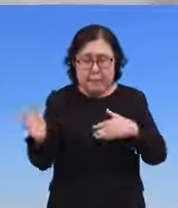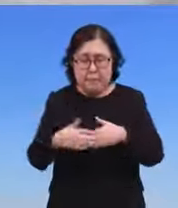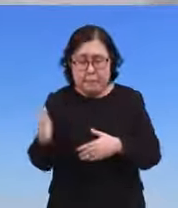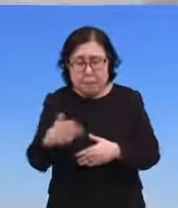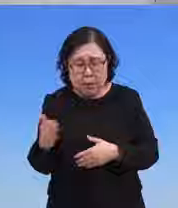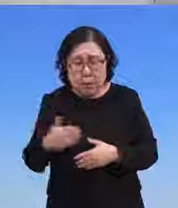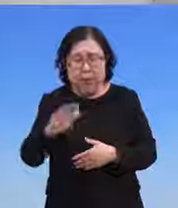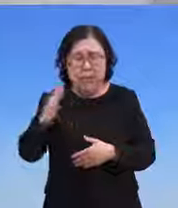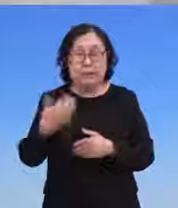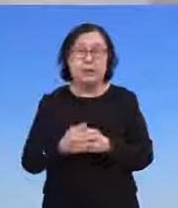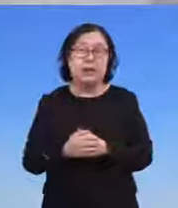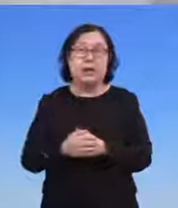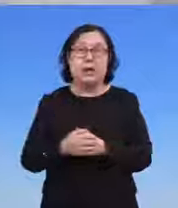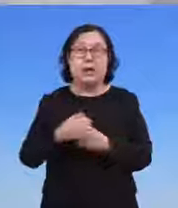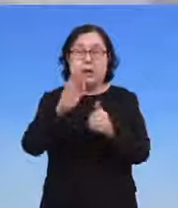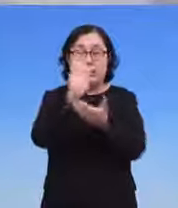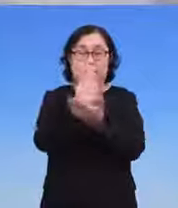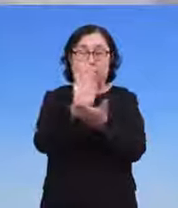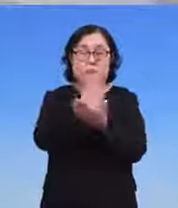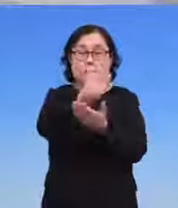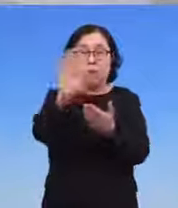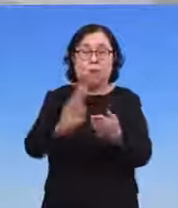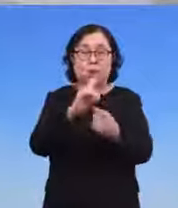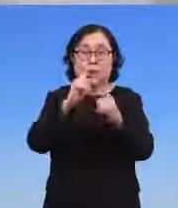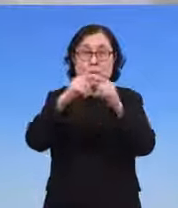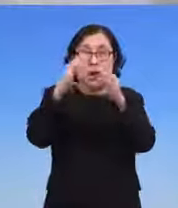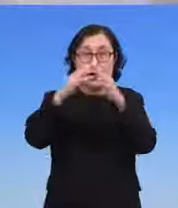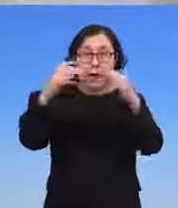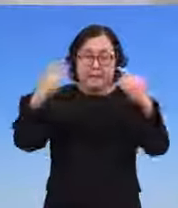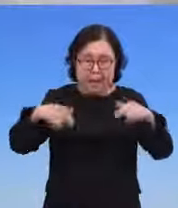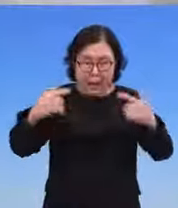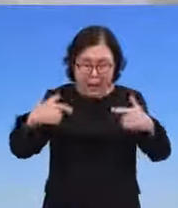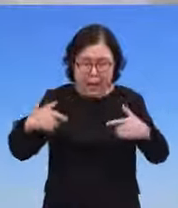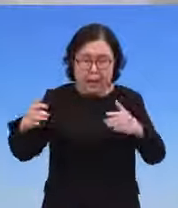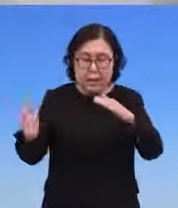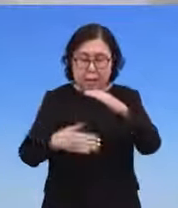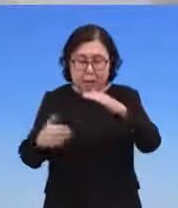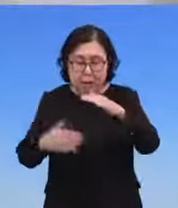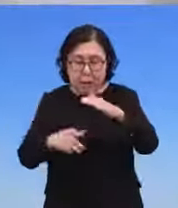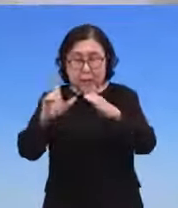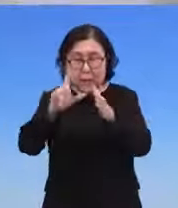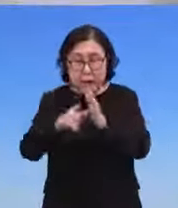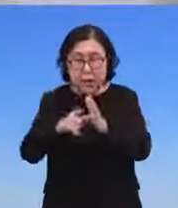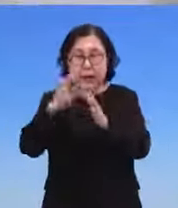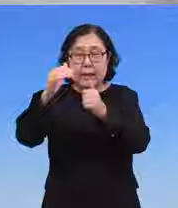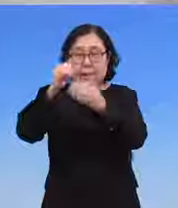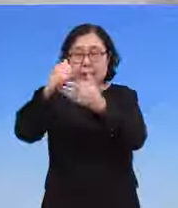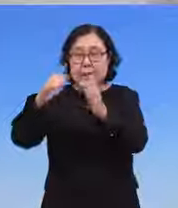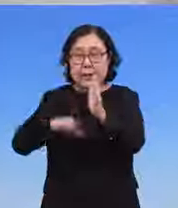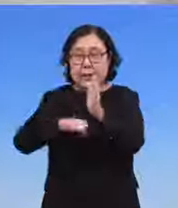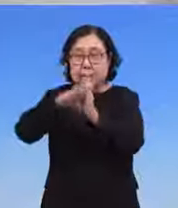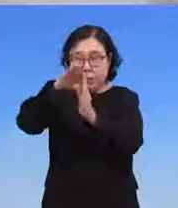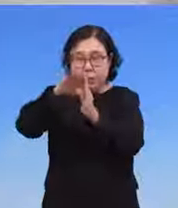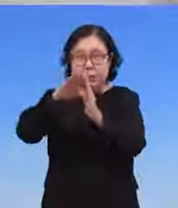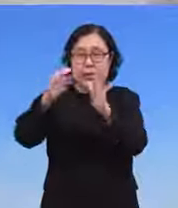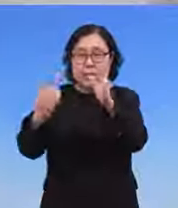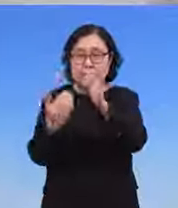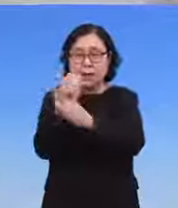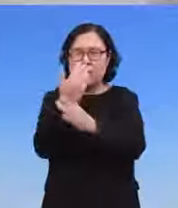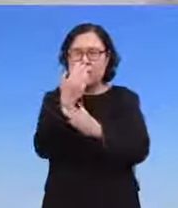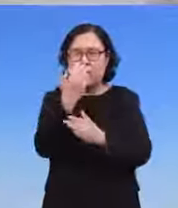분당 우리 교회가 날마다 비워질 때 여기에 하나님의 채움이 일어날 줄로 믿습니다.